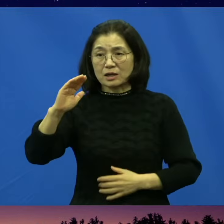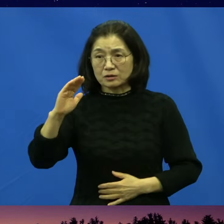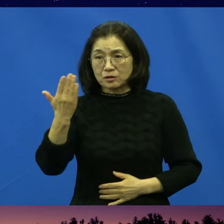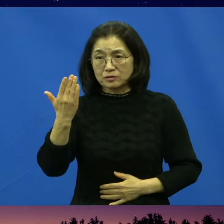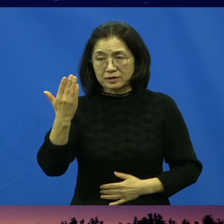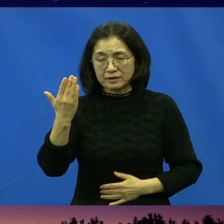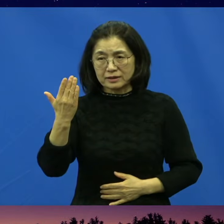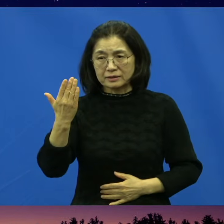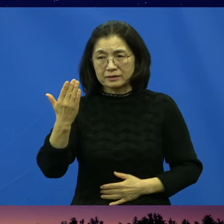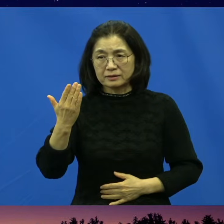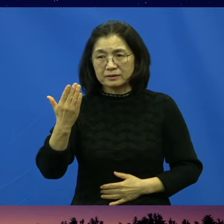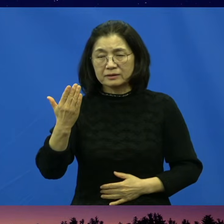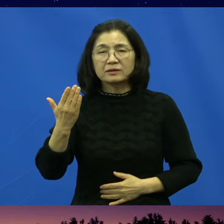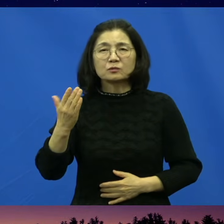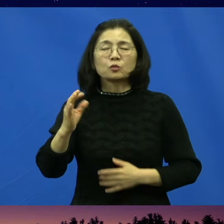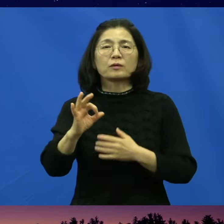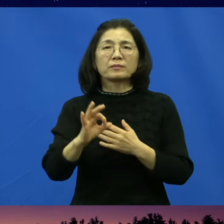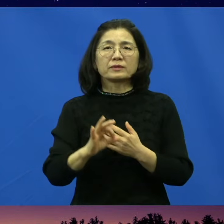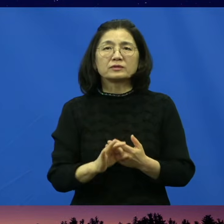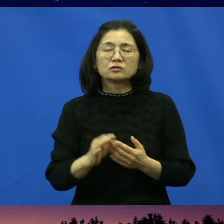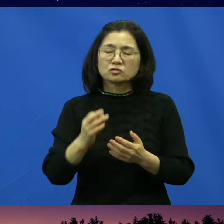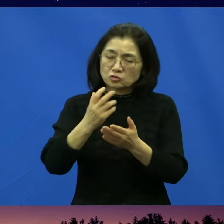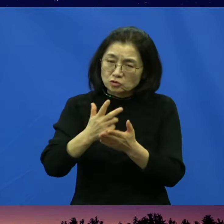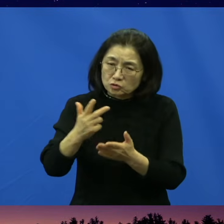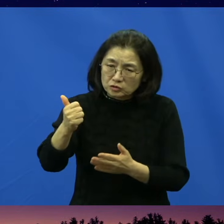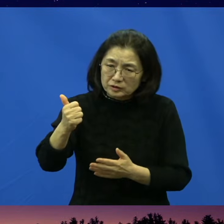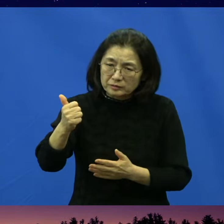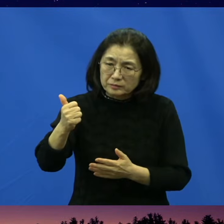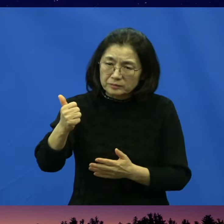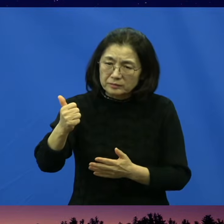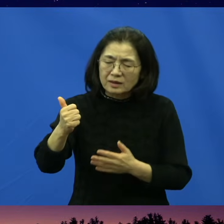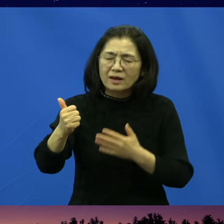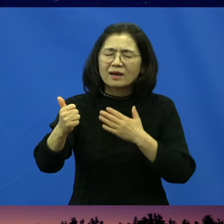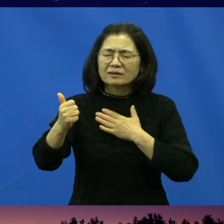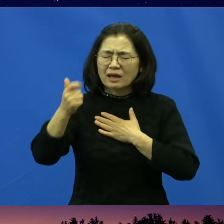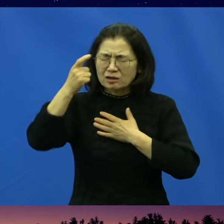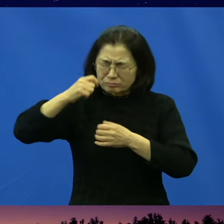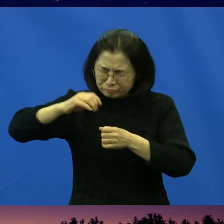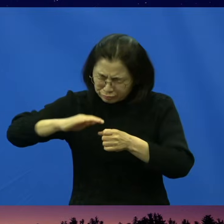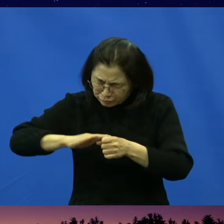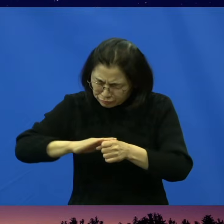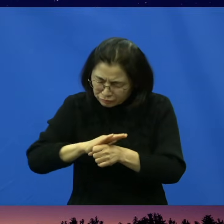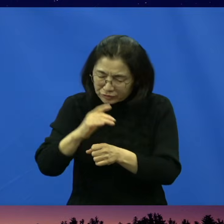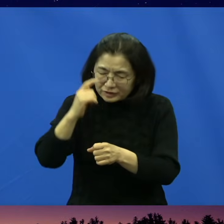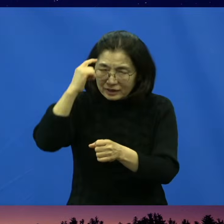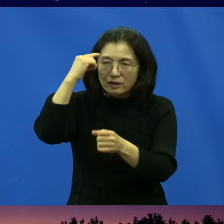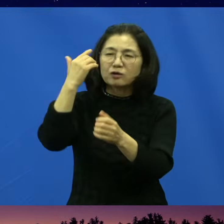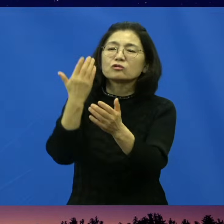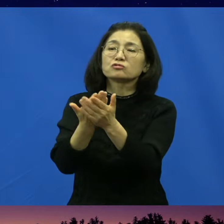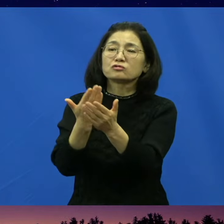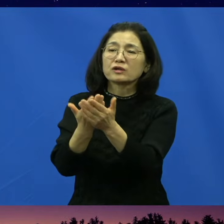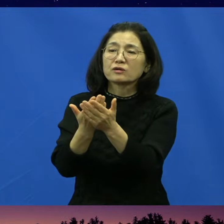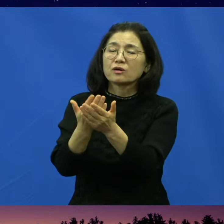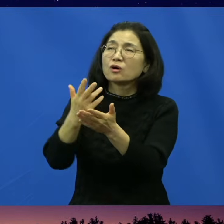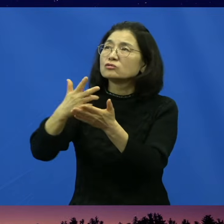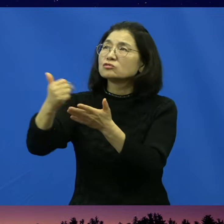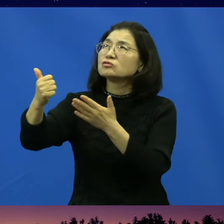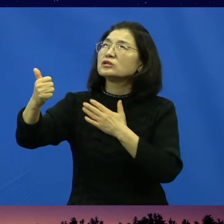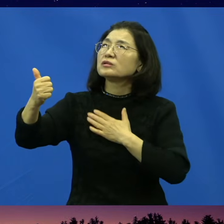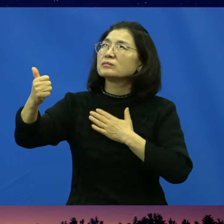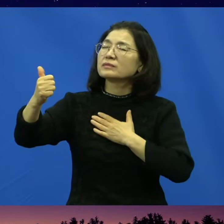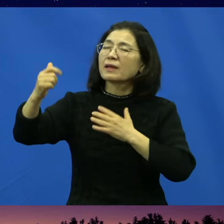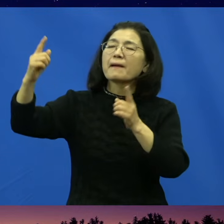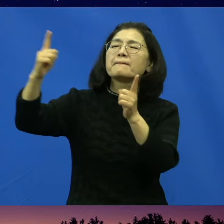말이 많지 않아요. 주님, 나를 좀 불쌍히 여겨달라고, 나를 좀 만나달라고, 내 마음 좀